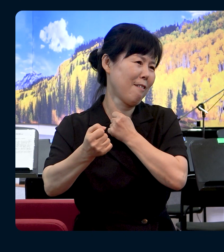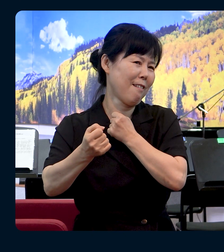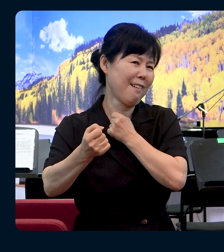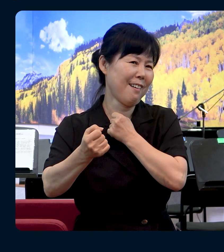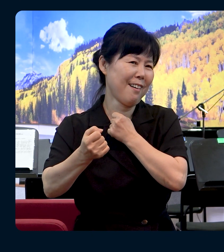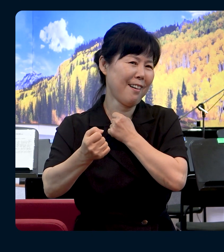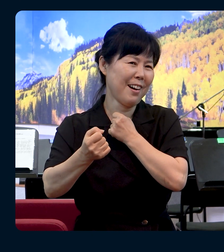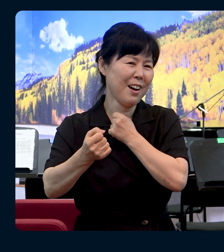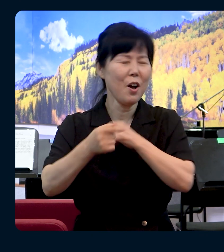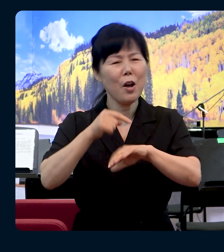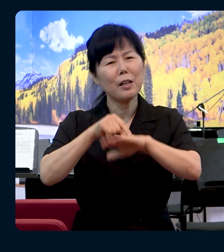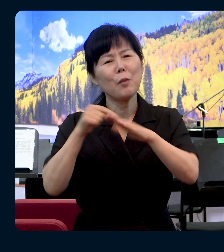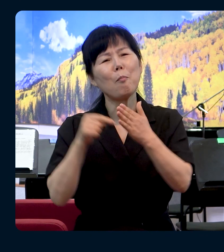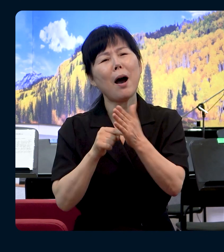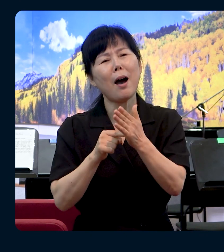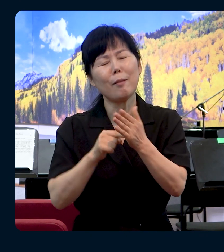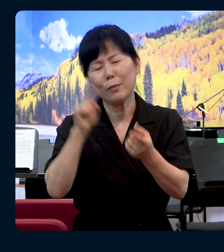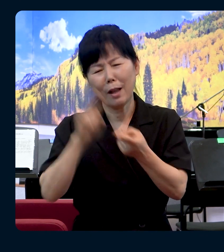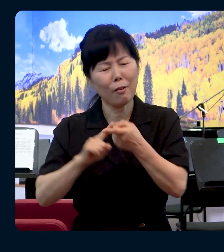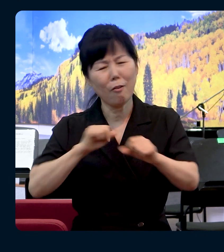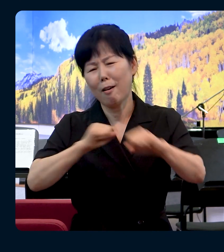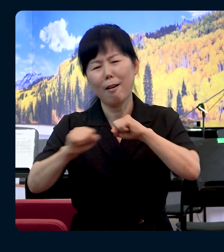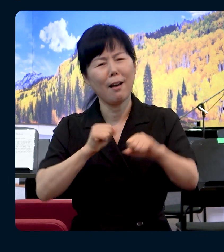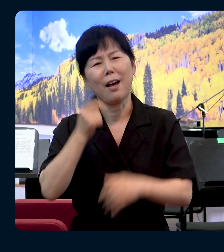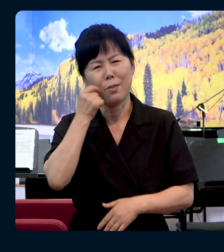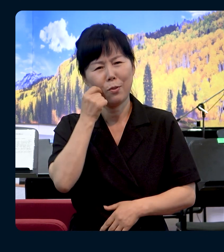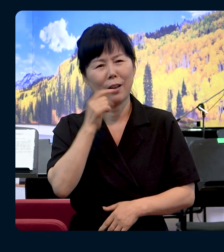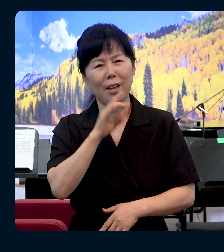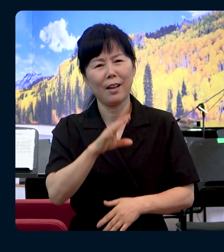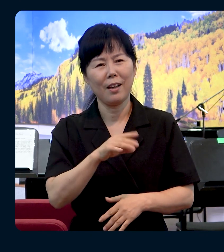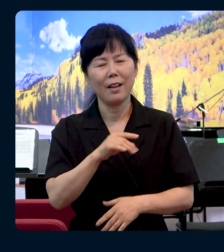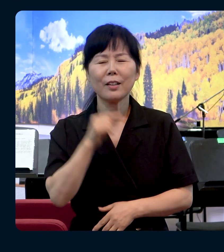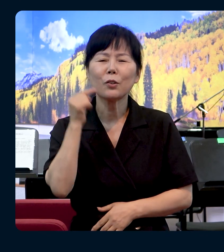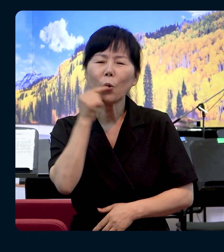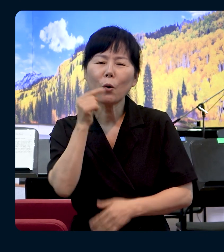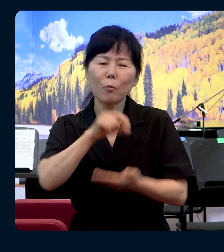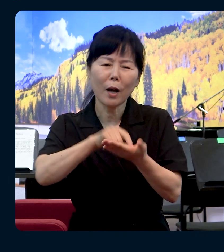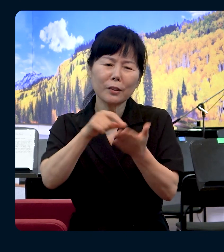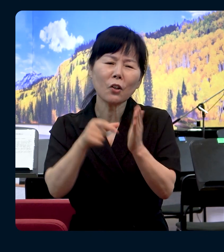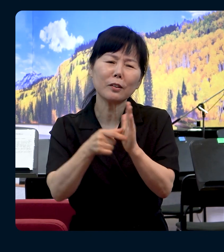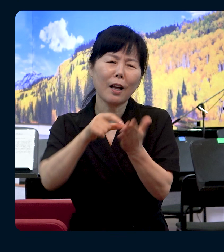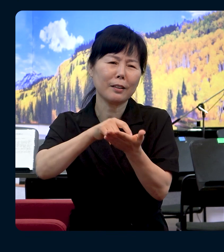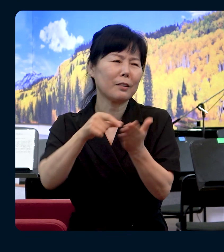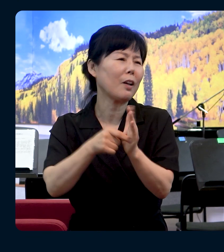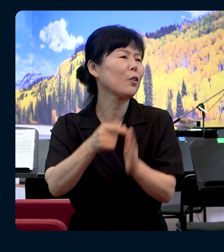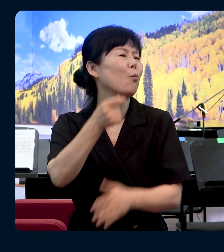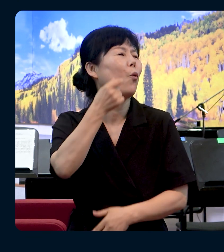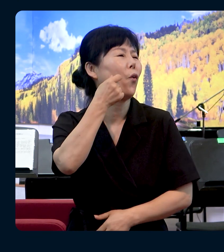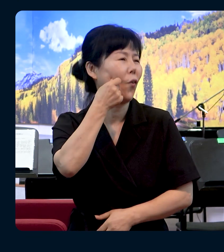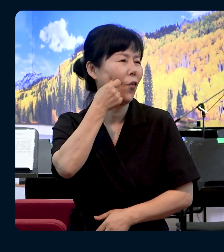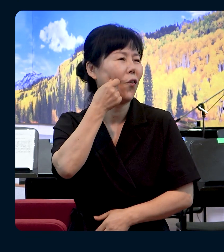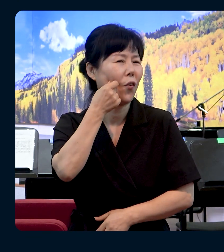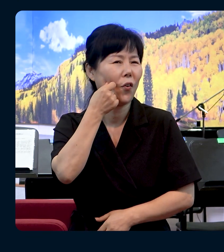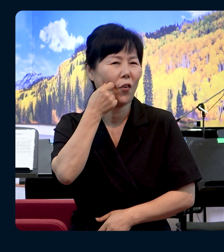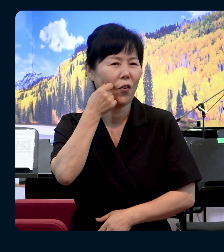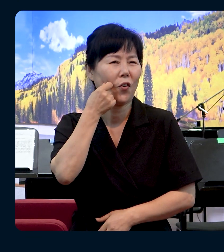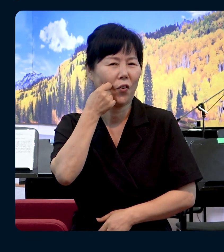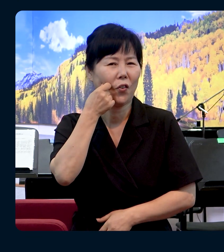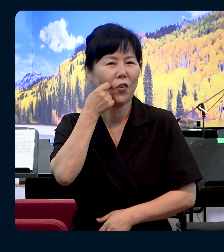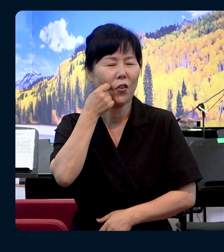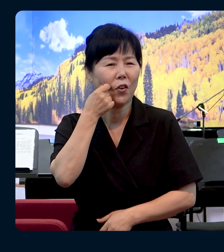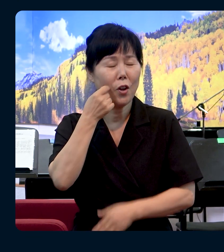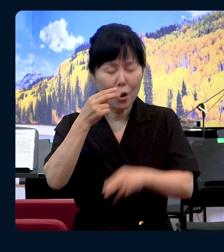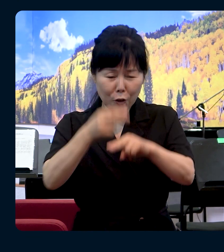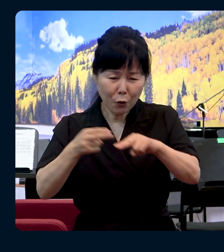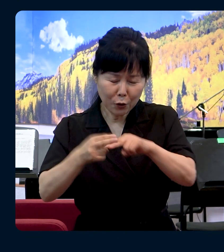마음같이 안 돼요. 그렇죠. 문제는 간을 못 맞추는 거예요. 음식도 그렇죠. 뭐 간을 못 맞추고 있는 사람이 누가